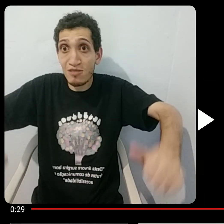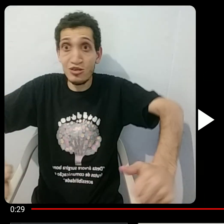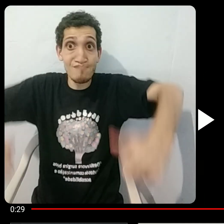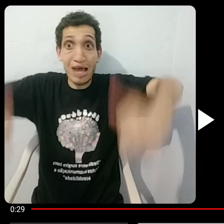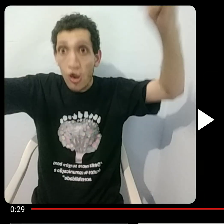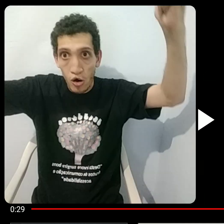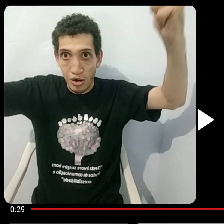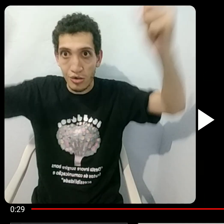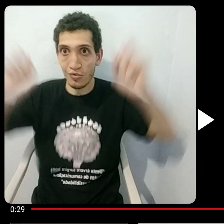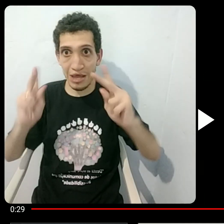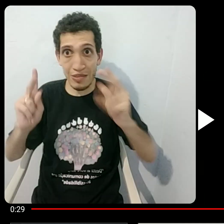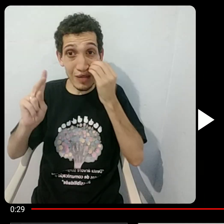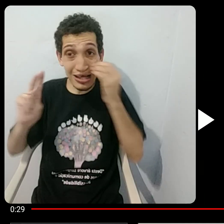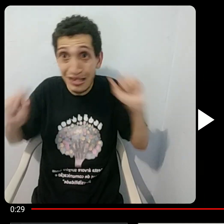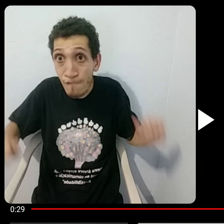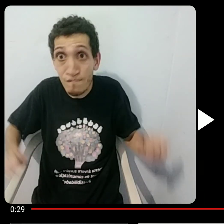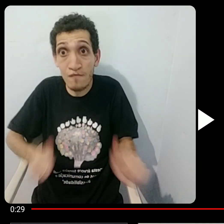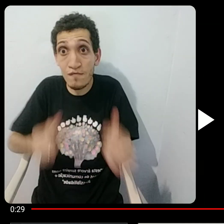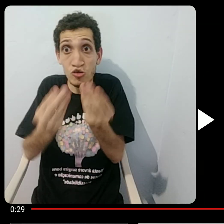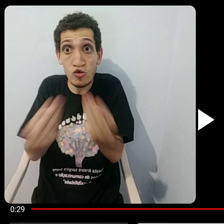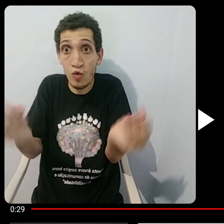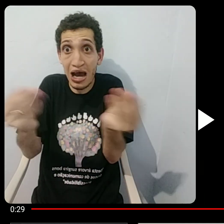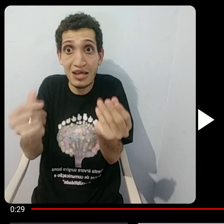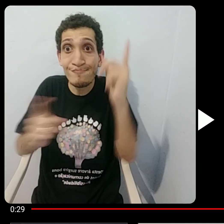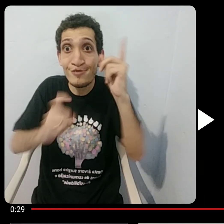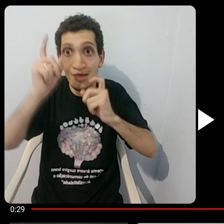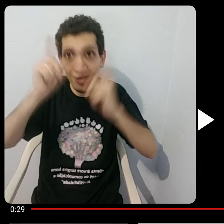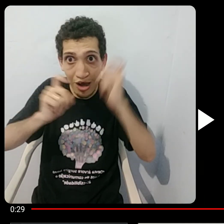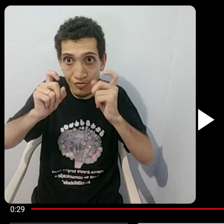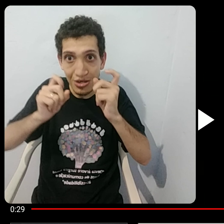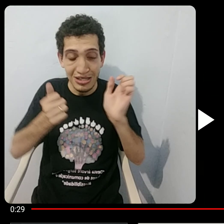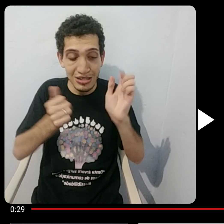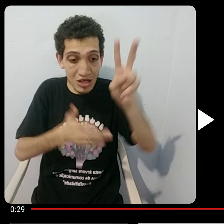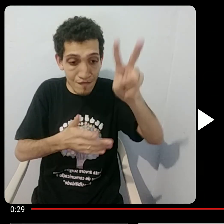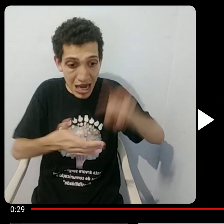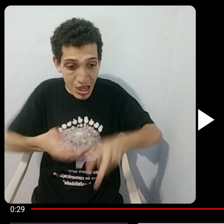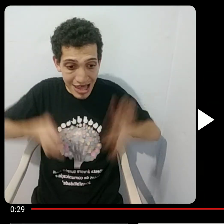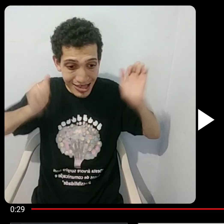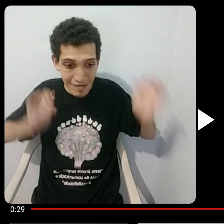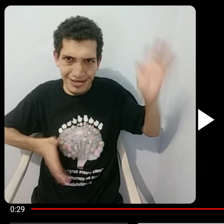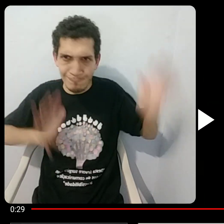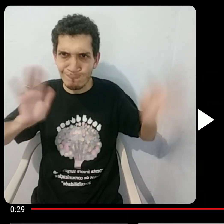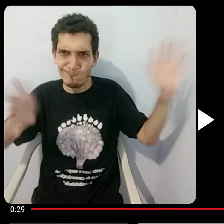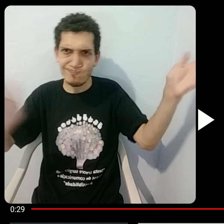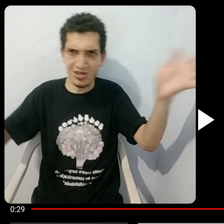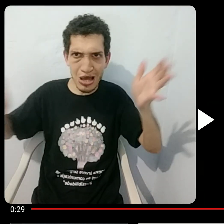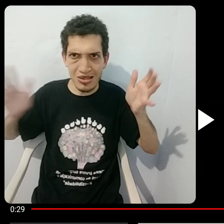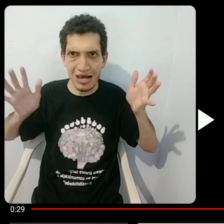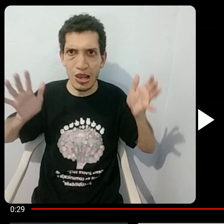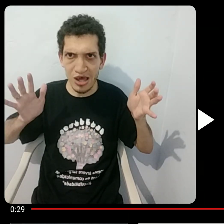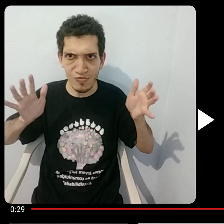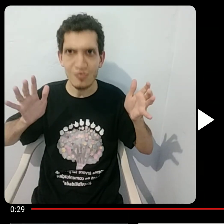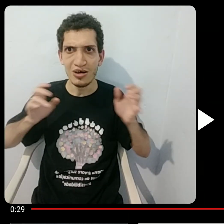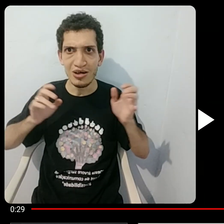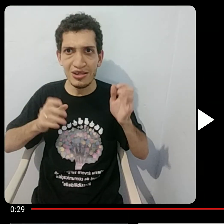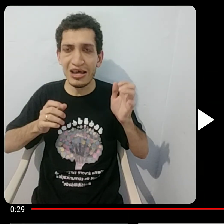maravilhosamente melhor. Porque tem que assim, aperfeiçoar aí a expressão parcial. Então, você vai ler, você vai finalizar lendo. E aí,